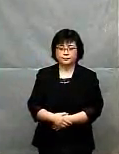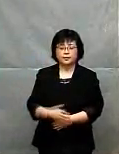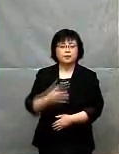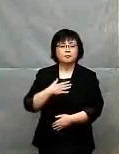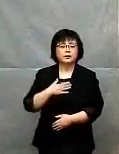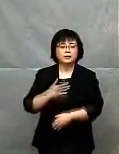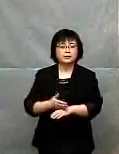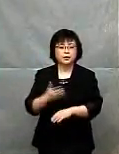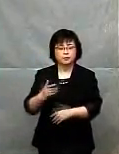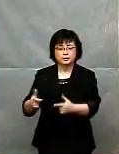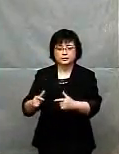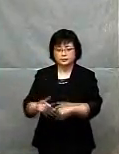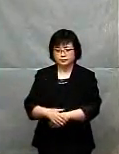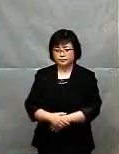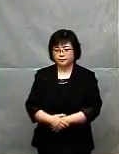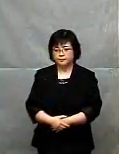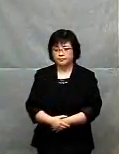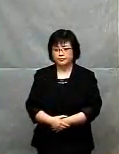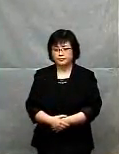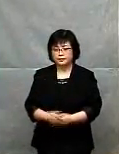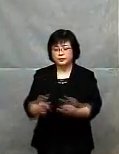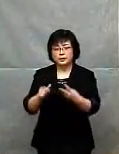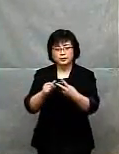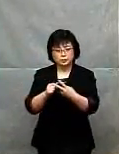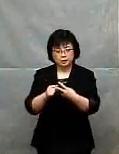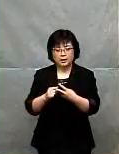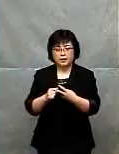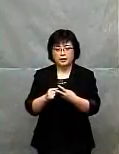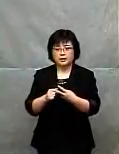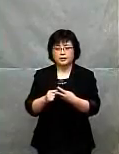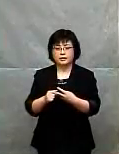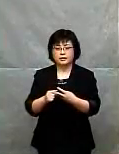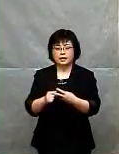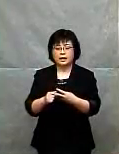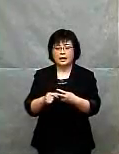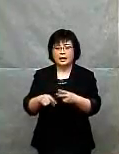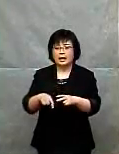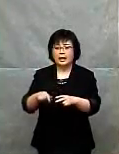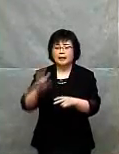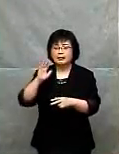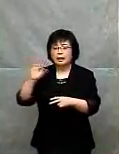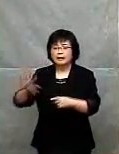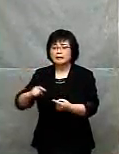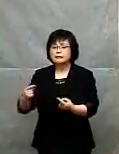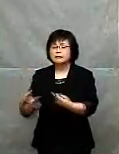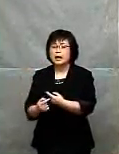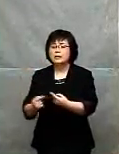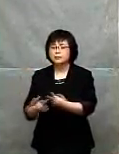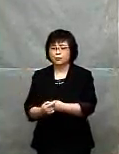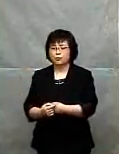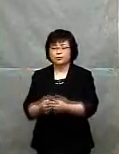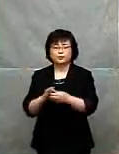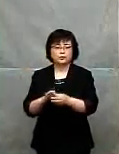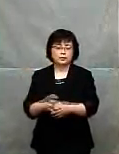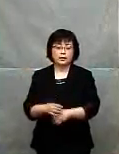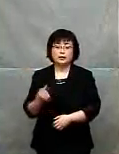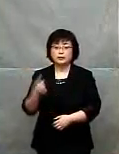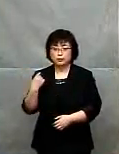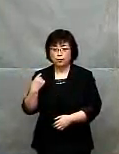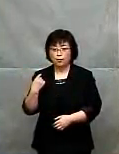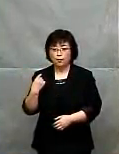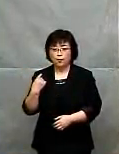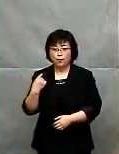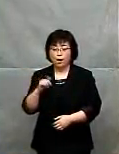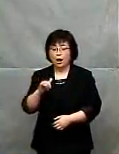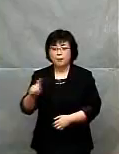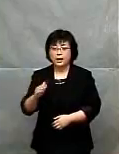はい、ありがとうございます。 はい、 それでは2点目の方の内閣改造の方、昨日ですね、 はい、 安倍